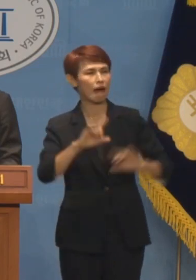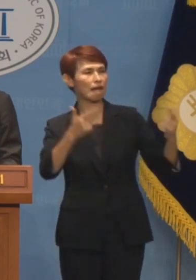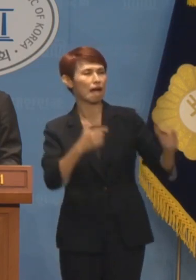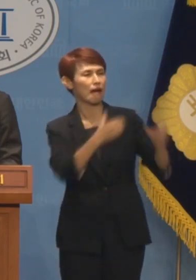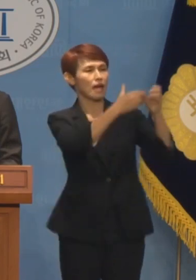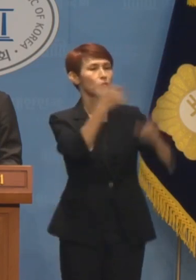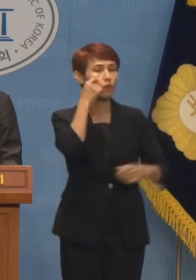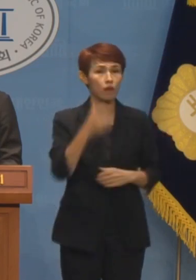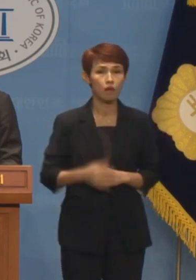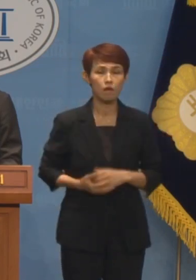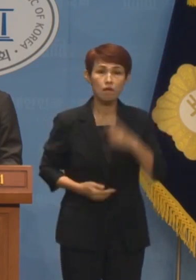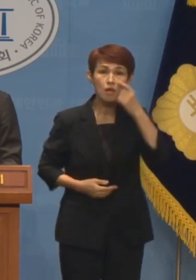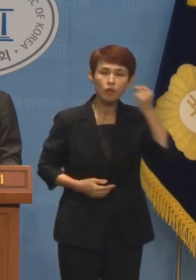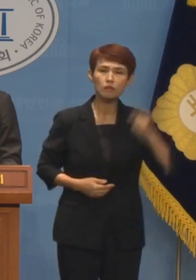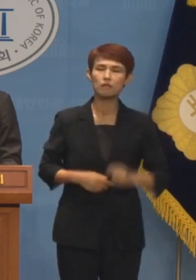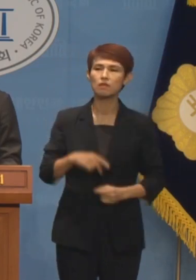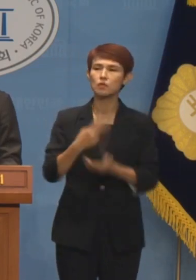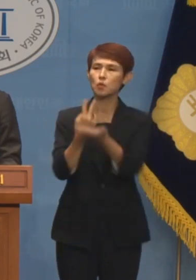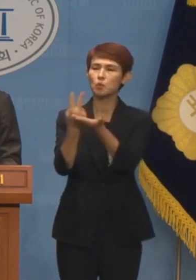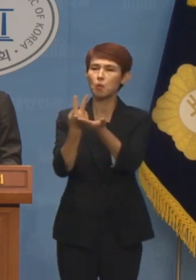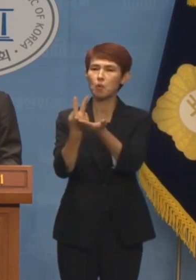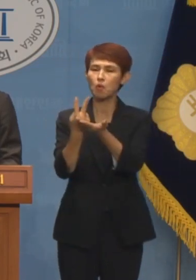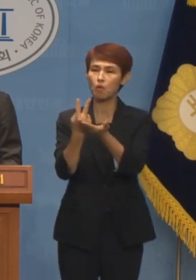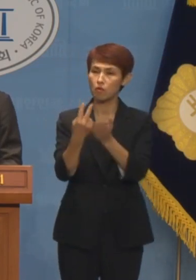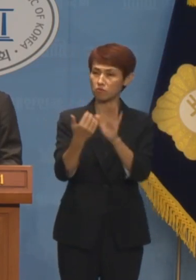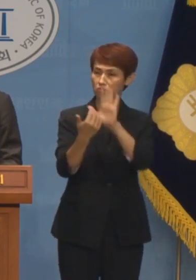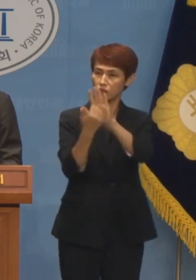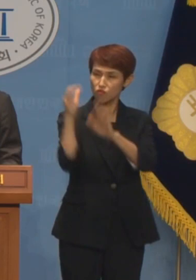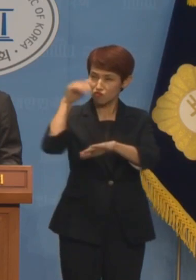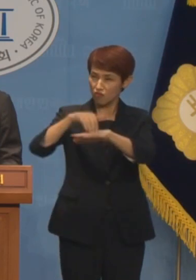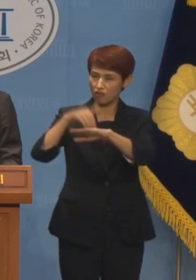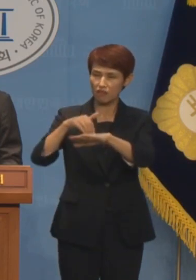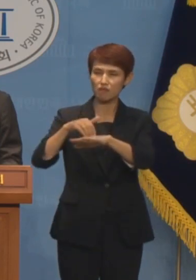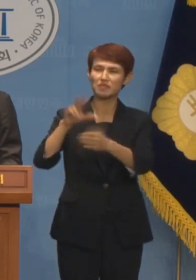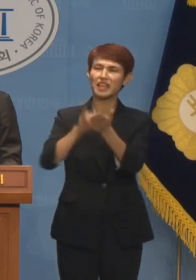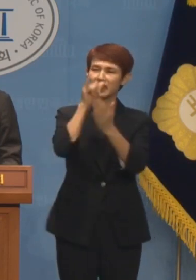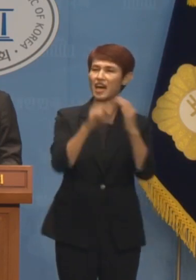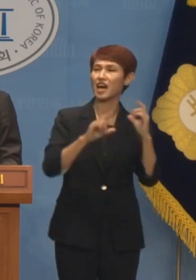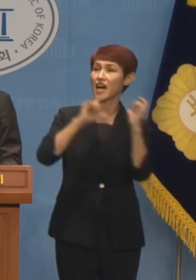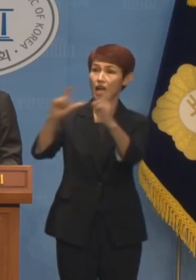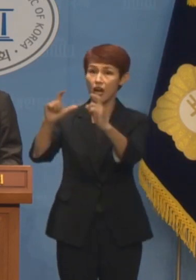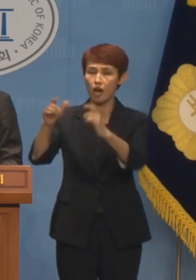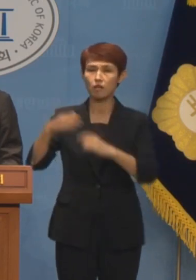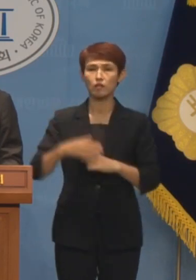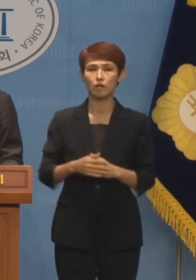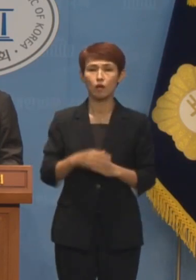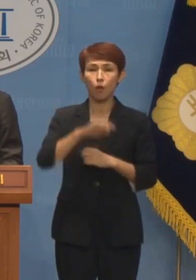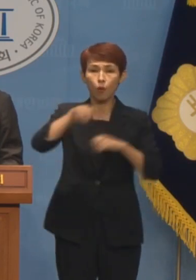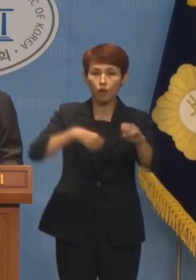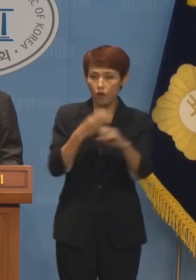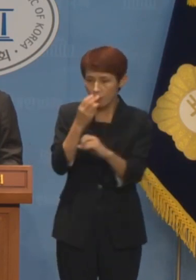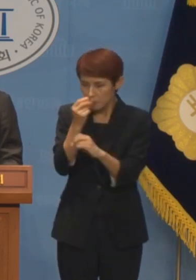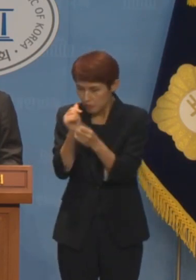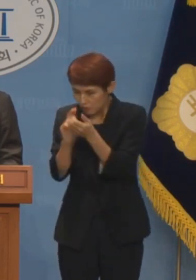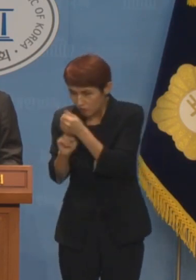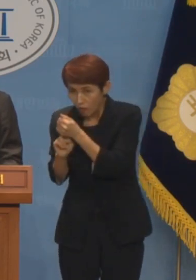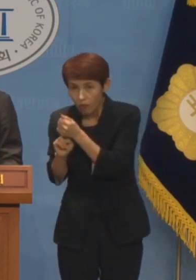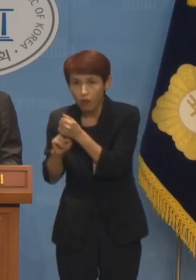대해 항의하니 대사를 조치하기는커녕 오히려 숨어 훈련하고 있습니다.